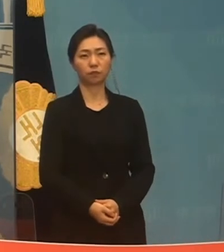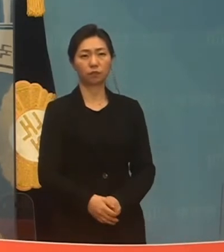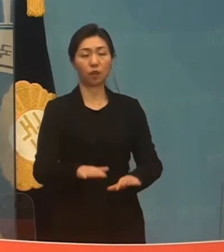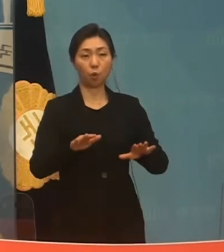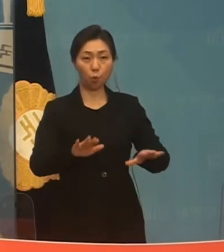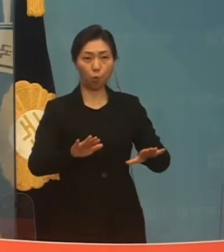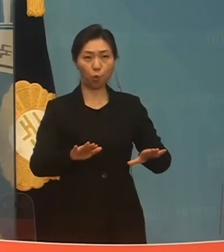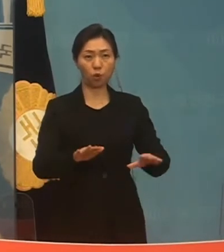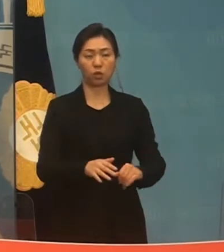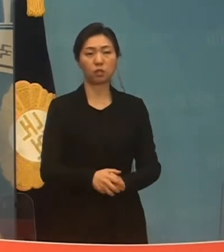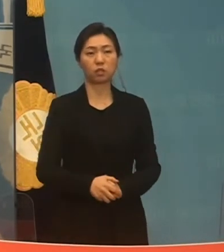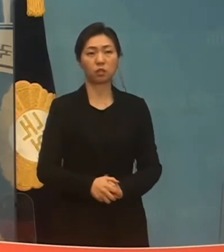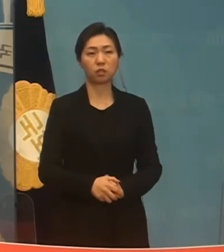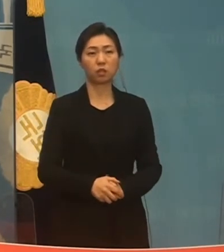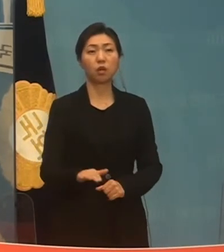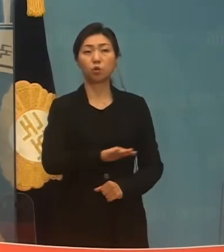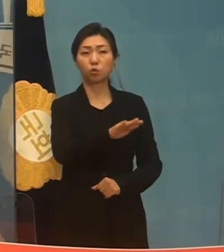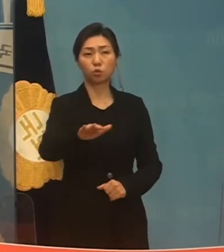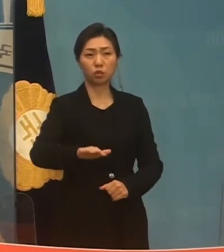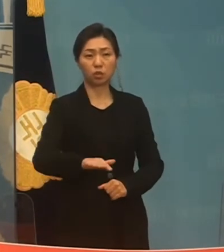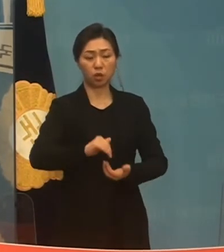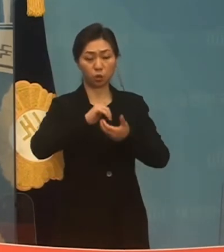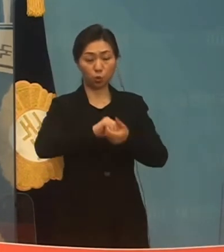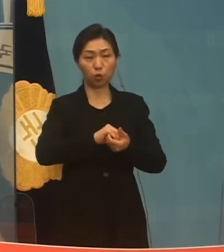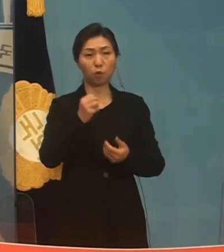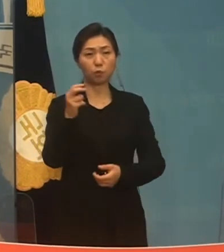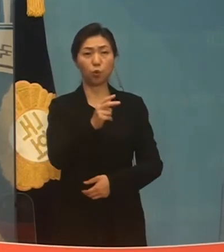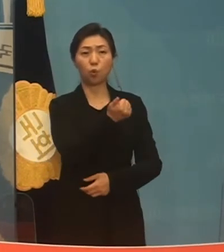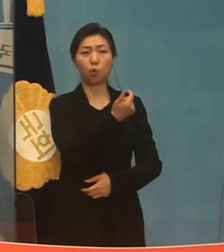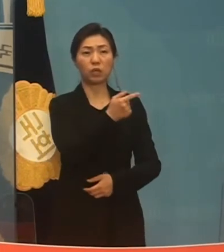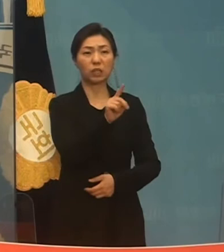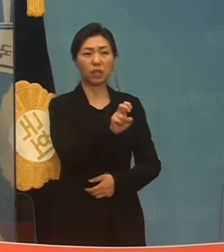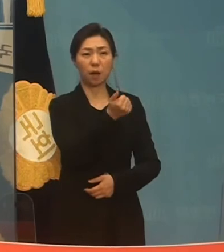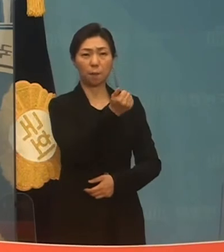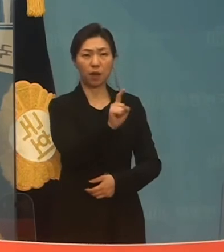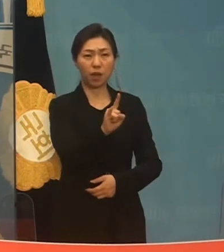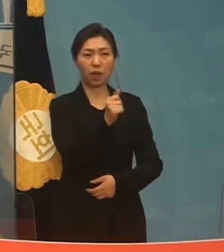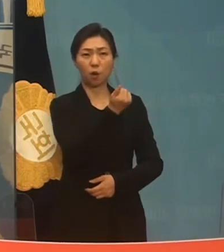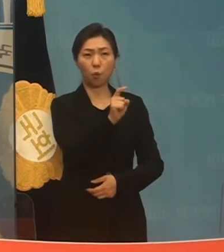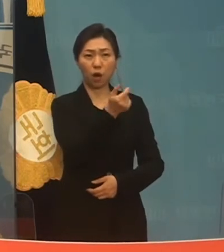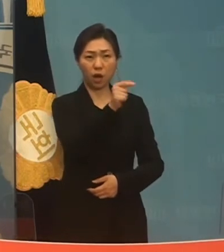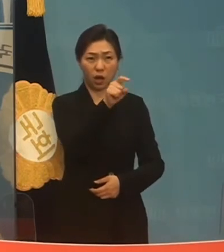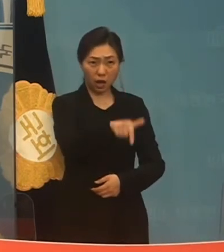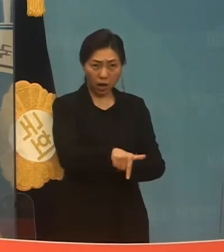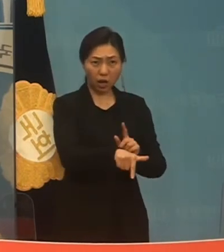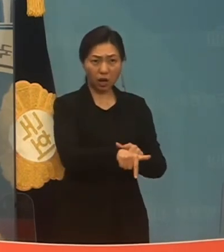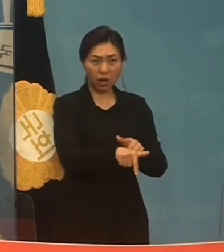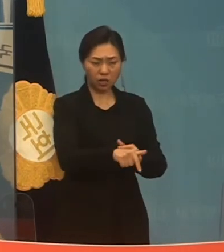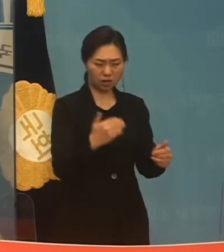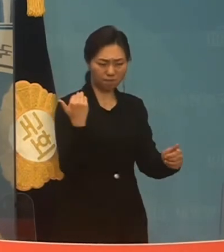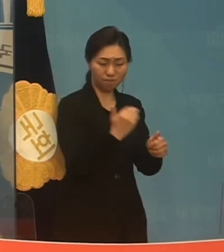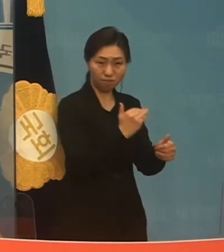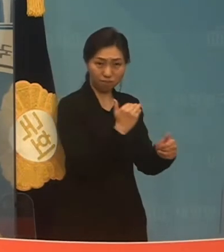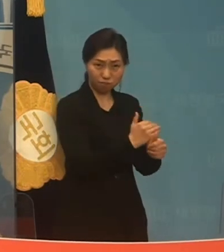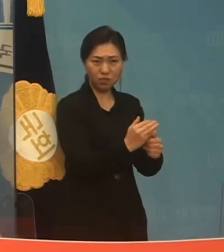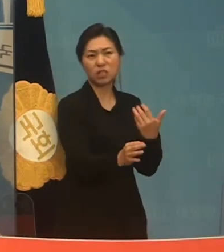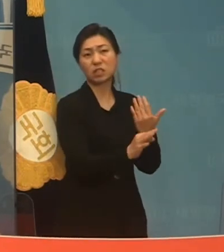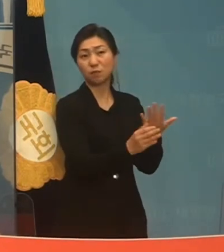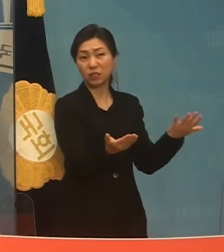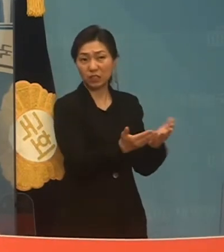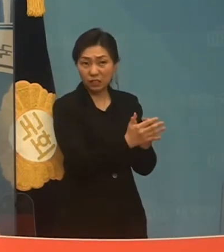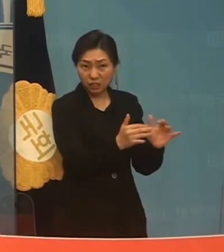오늘 우리는 농협과 남해학에 의해 자행되는 비정규직 노동자의 집단 대량 해고